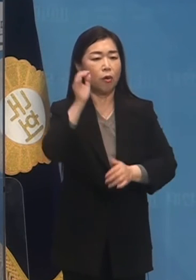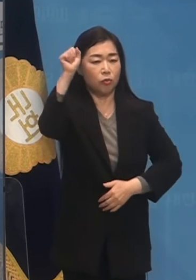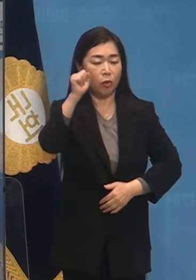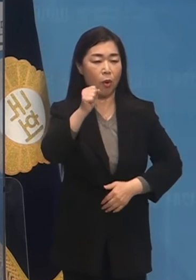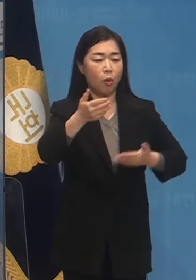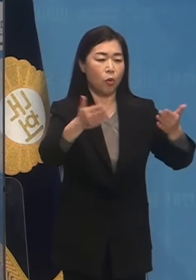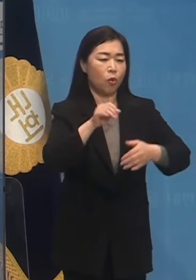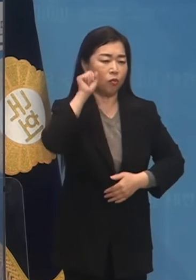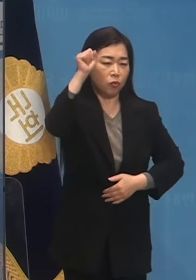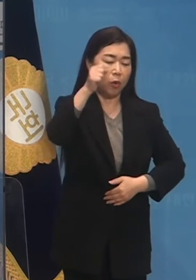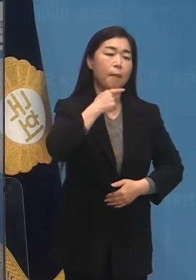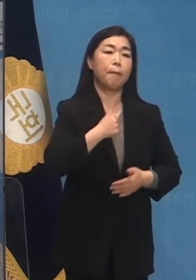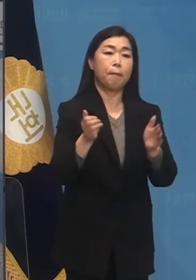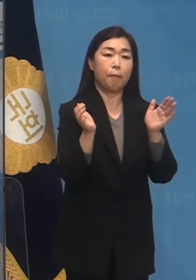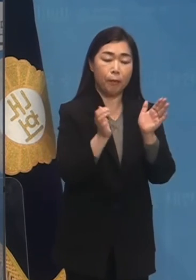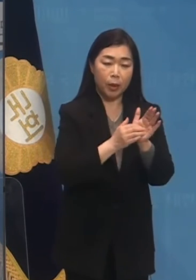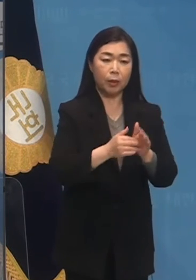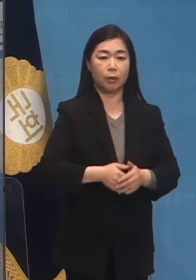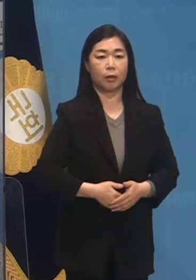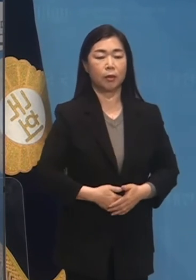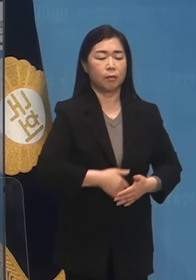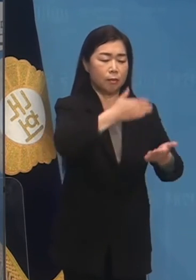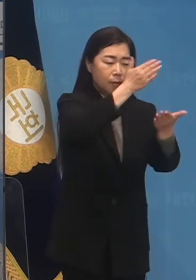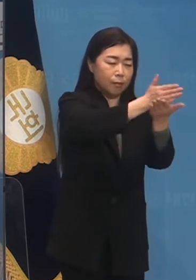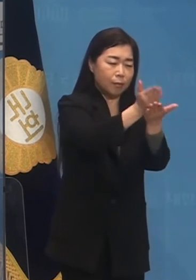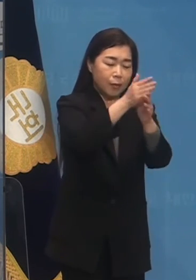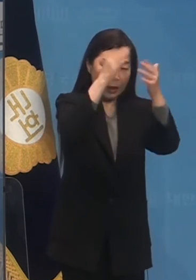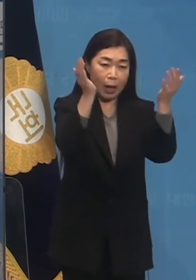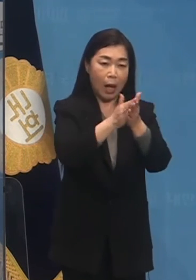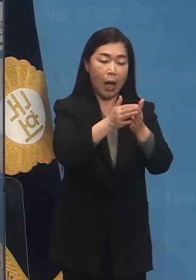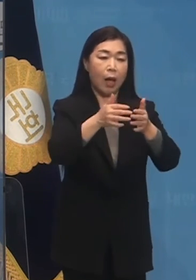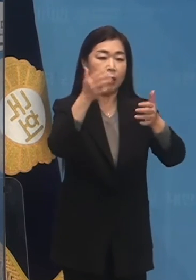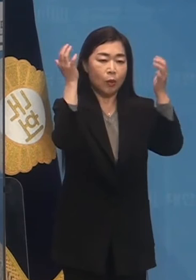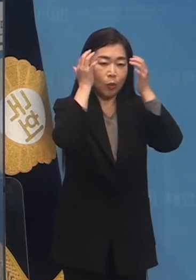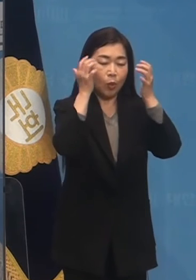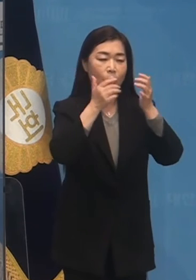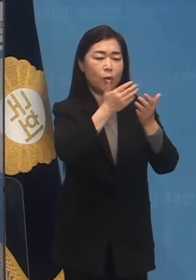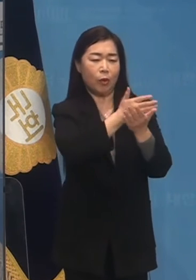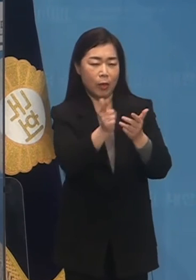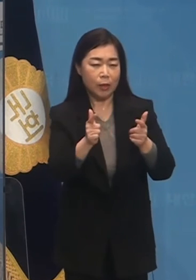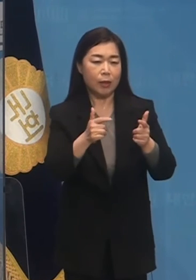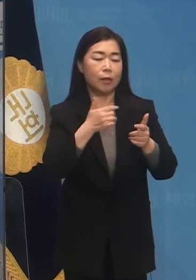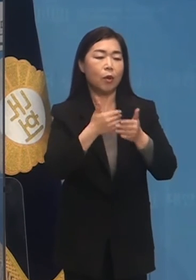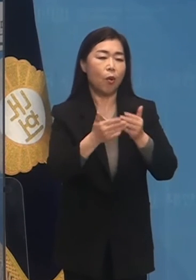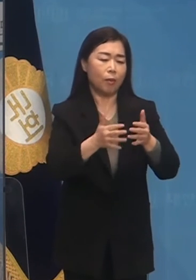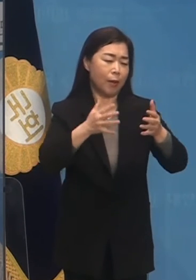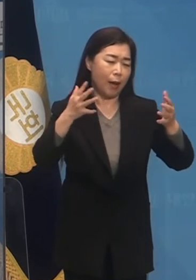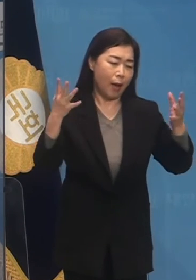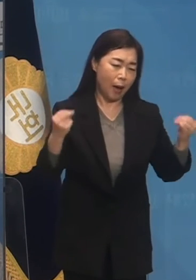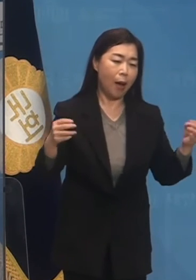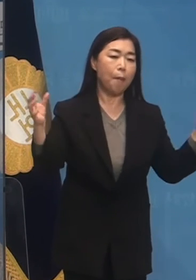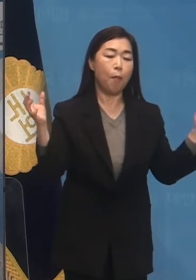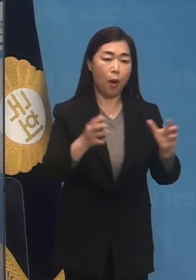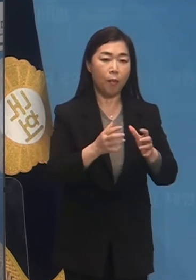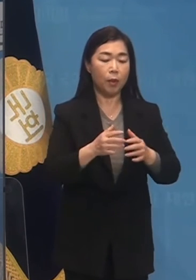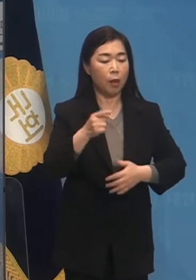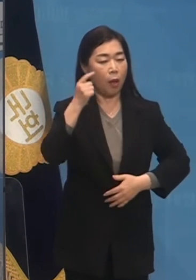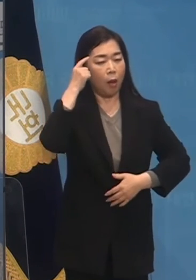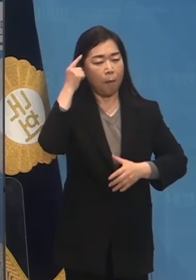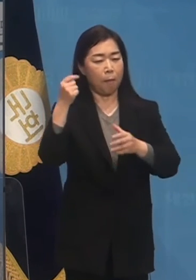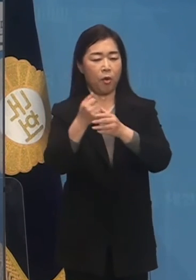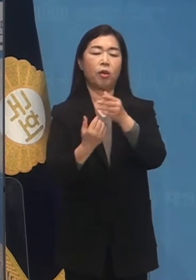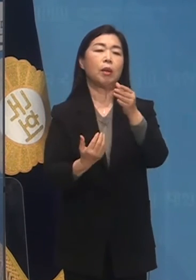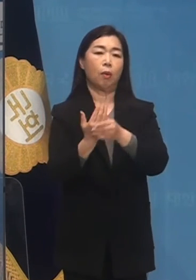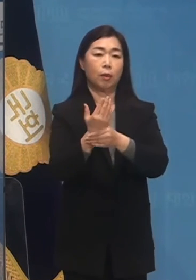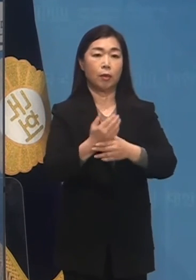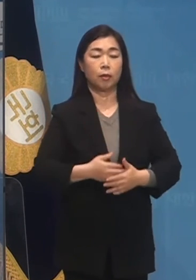저는 저의 다양한 경험을 융합하는 과정에서 창조의 힘이 나온다는 사실을 확인하였습니다. 경계를